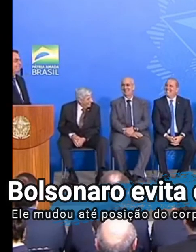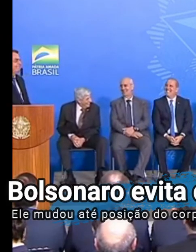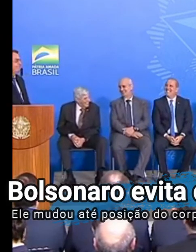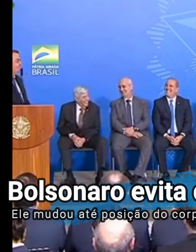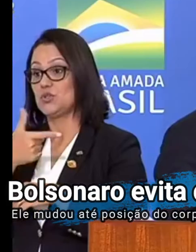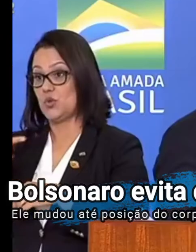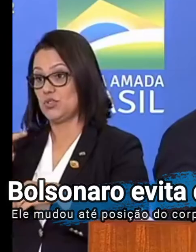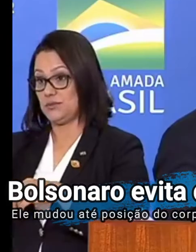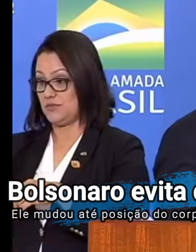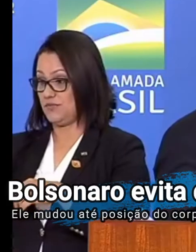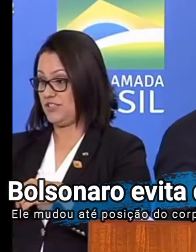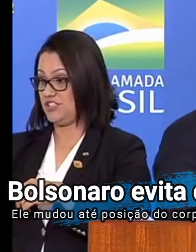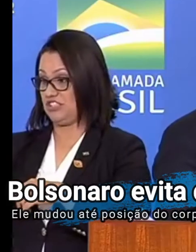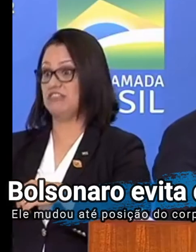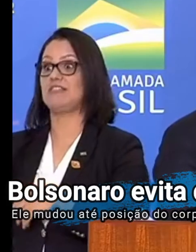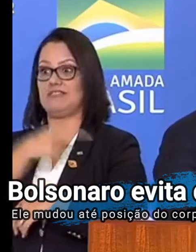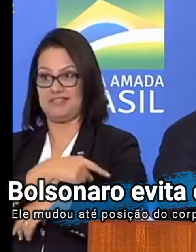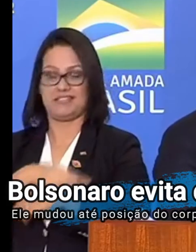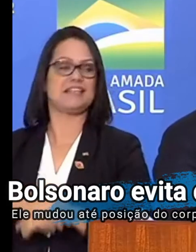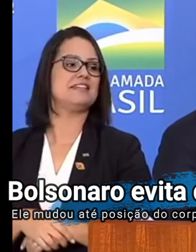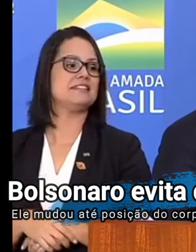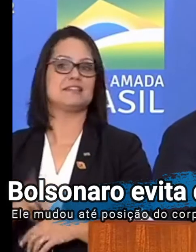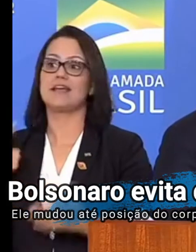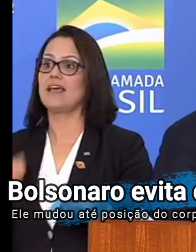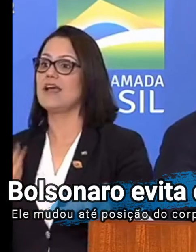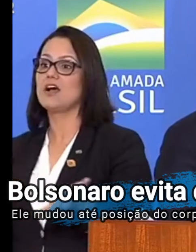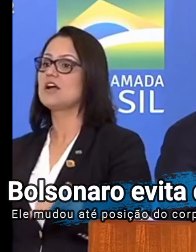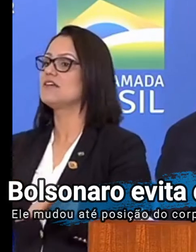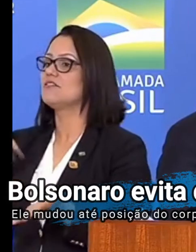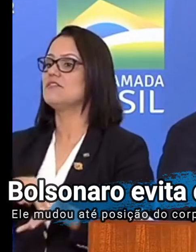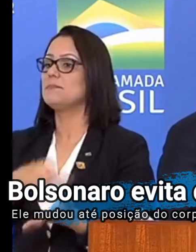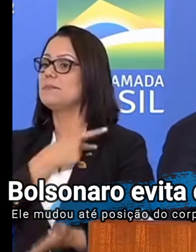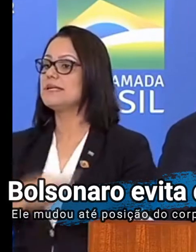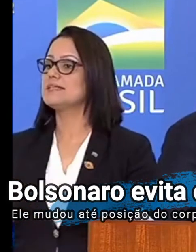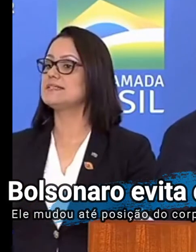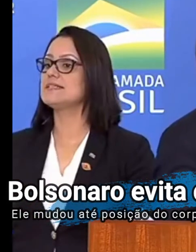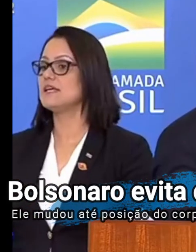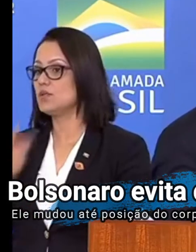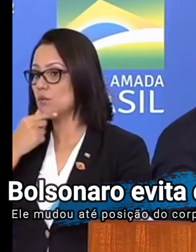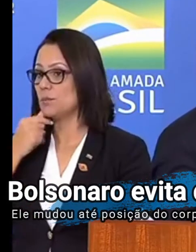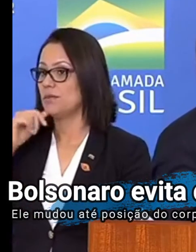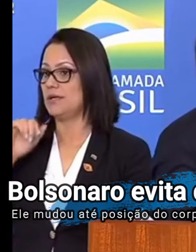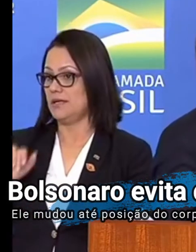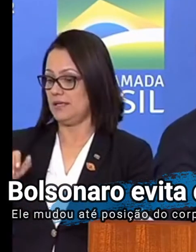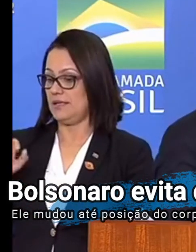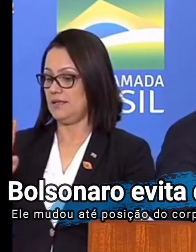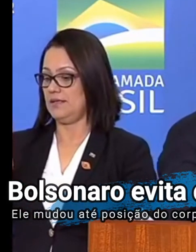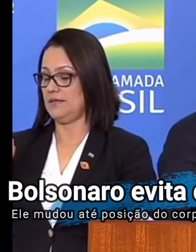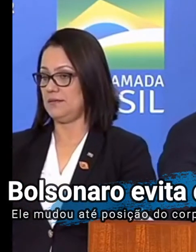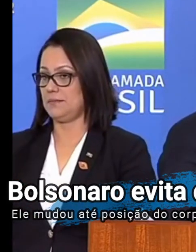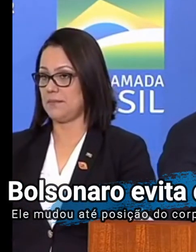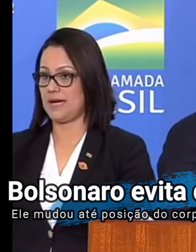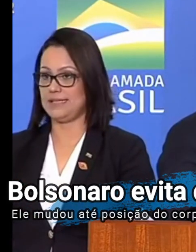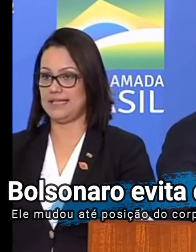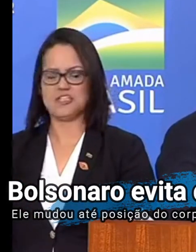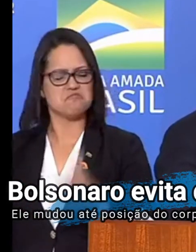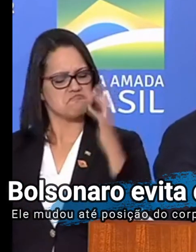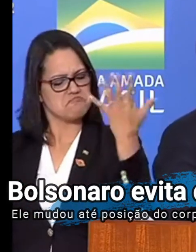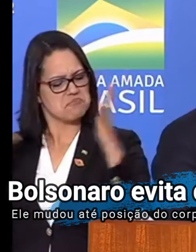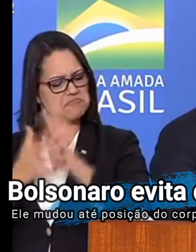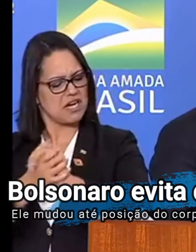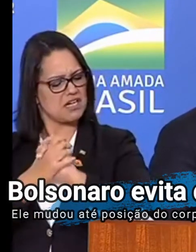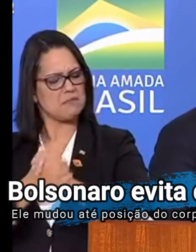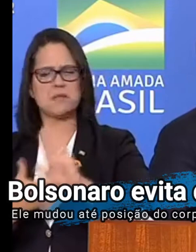e temos aqui há a presença física do nosso governador do df banese parabéns governador com essa proposta